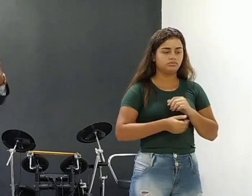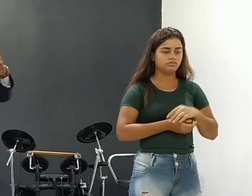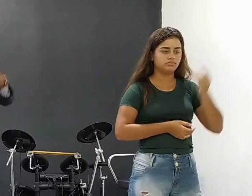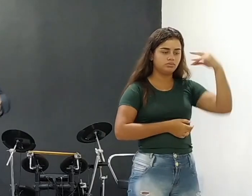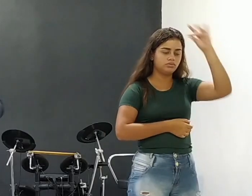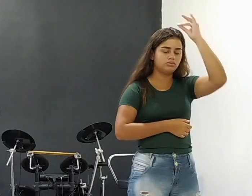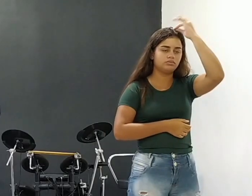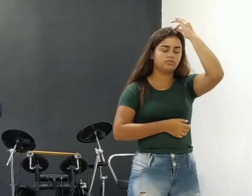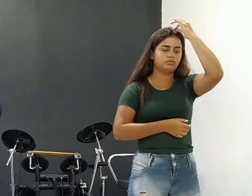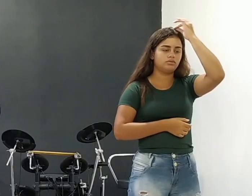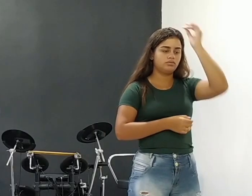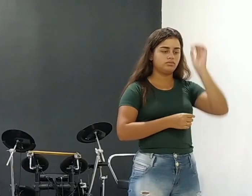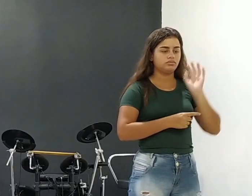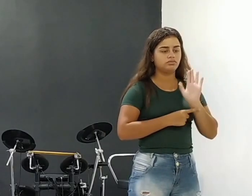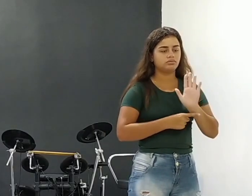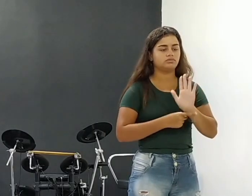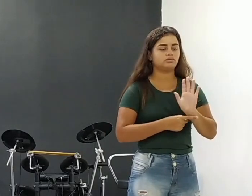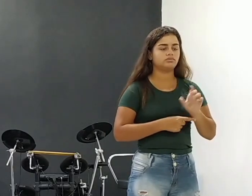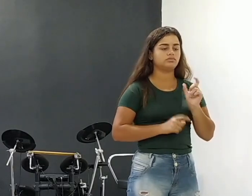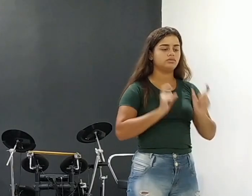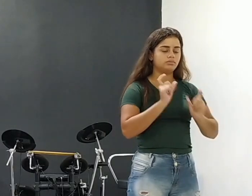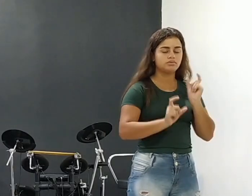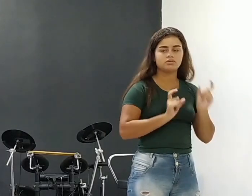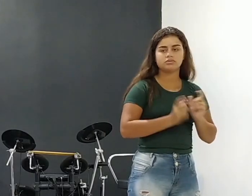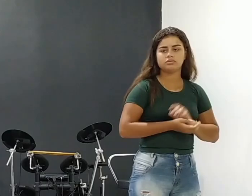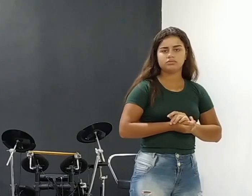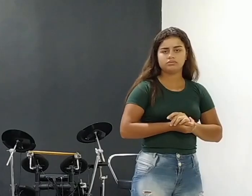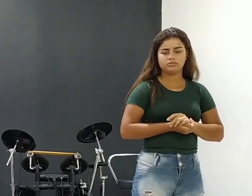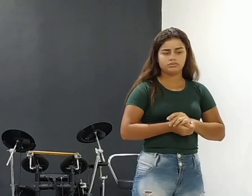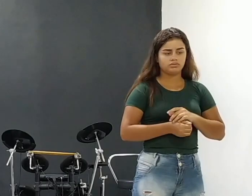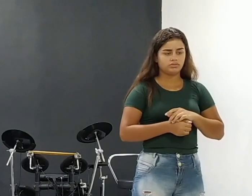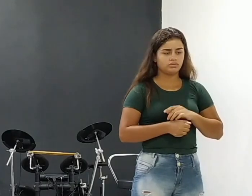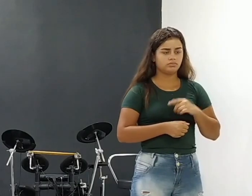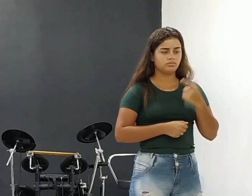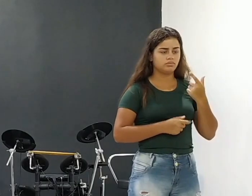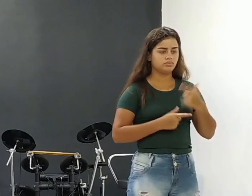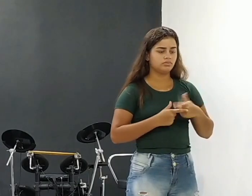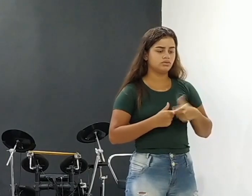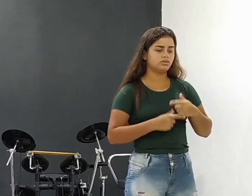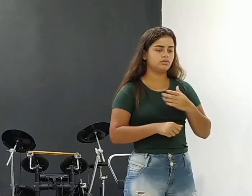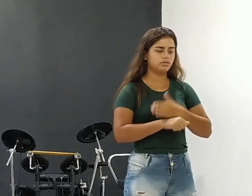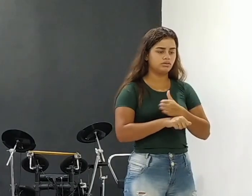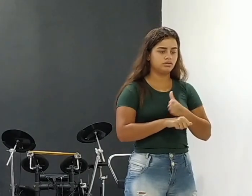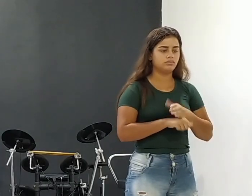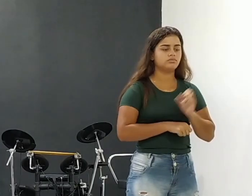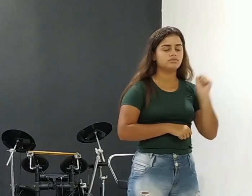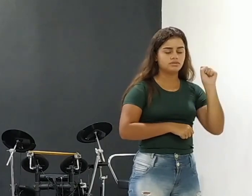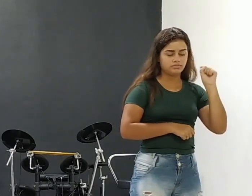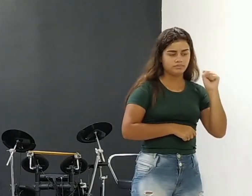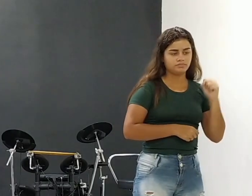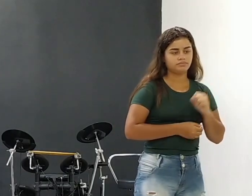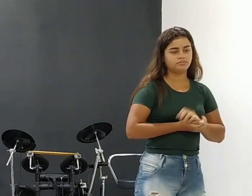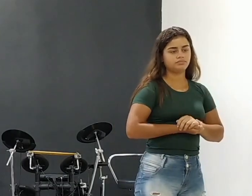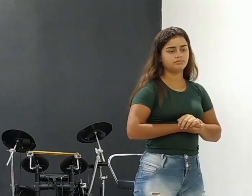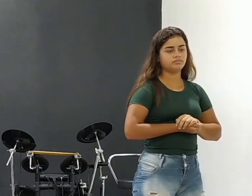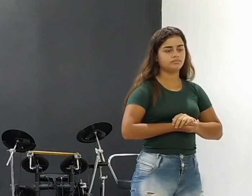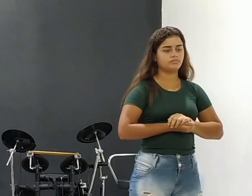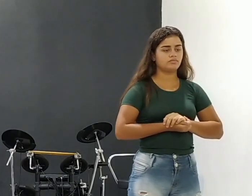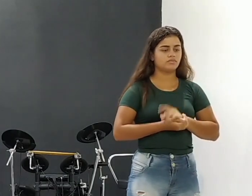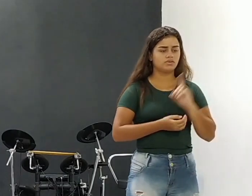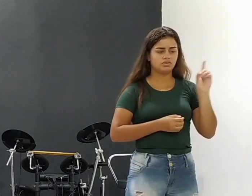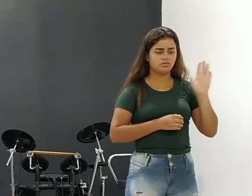vida de alguém. Porque tempo nós temos, a gente que usa mal. E Deus não chama